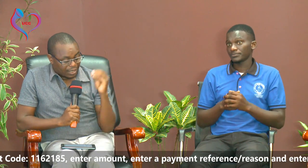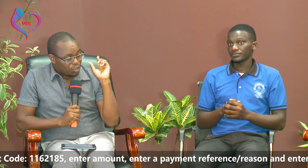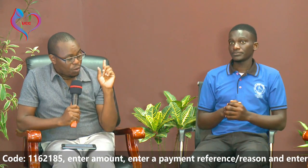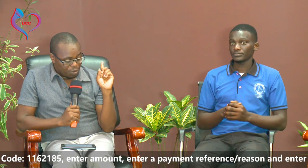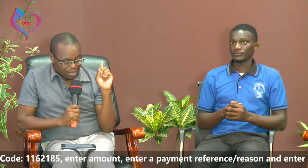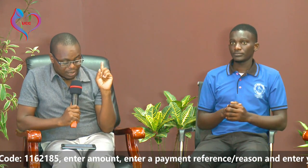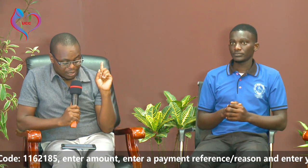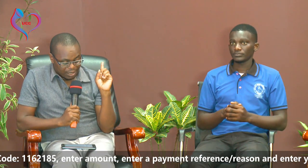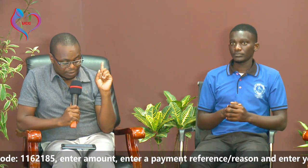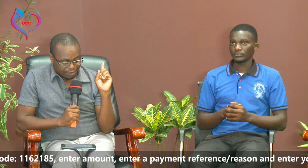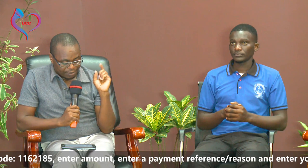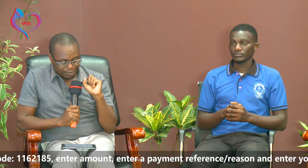atazi compromising.